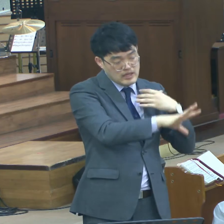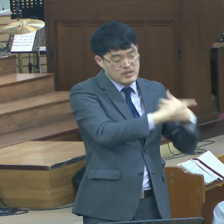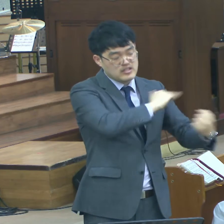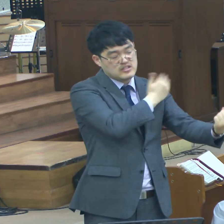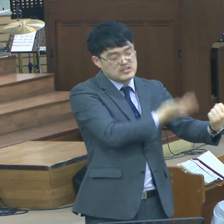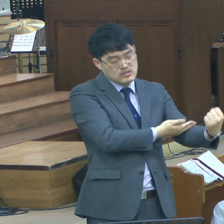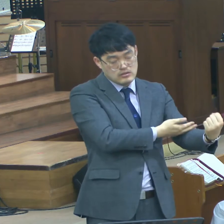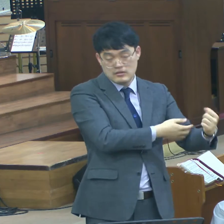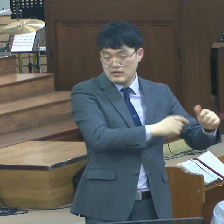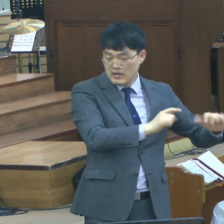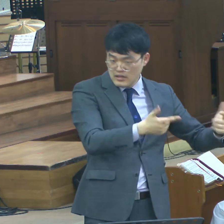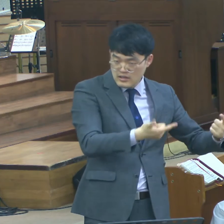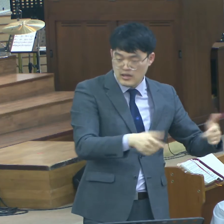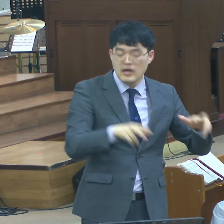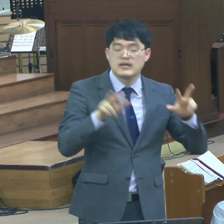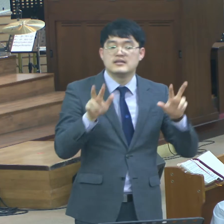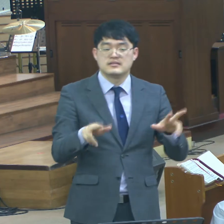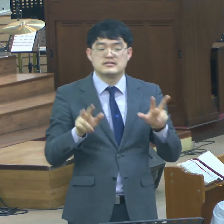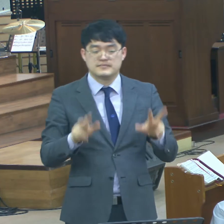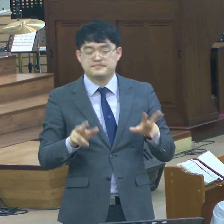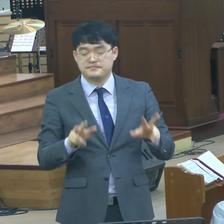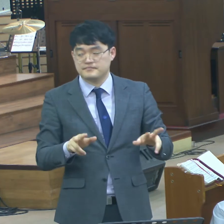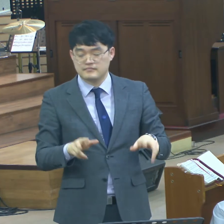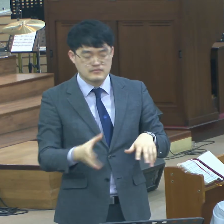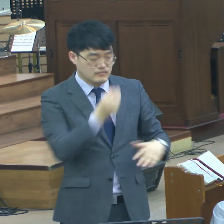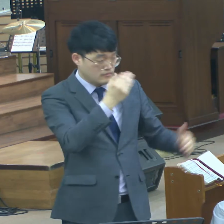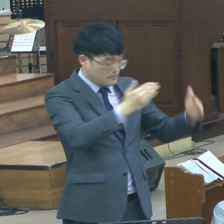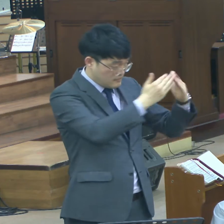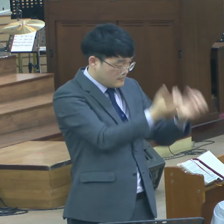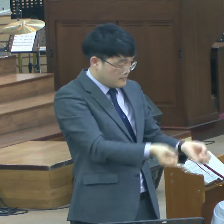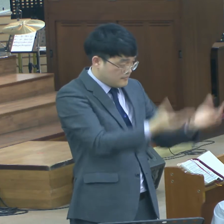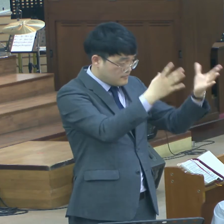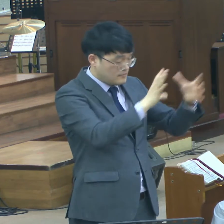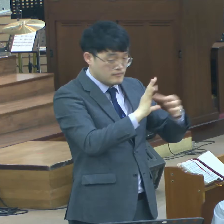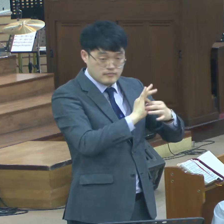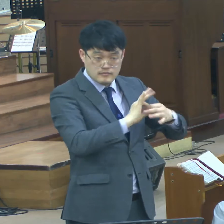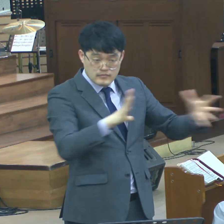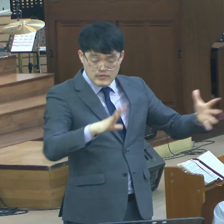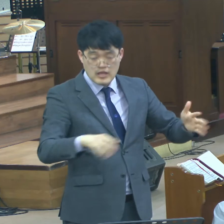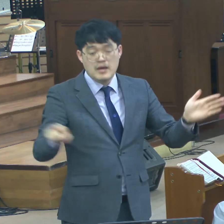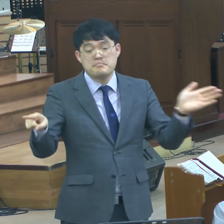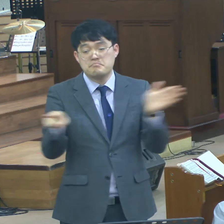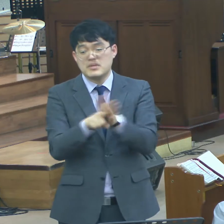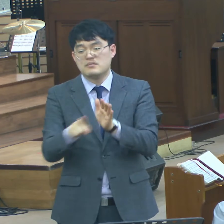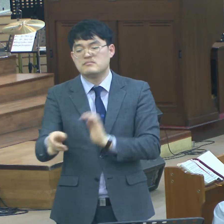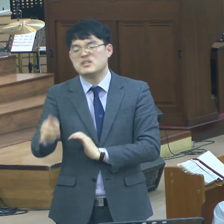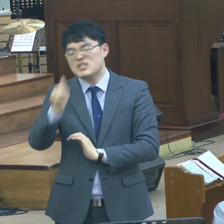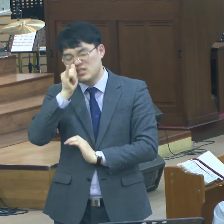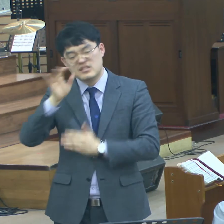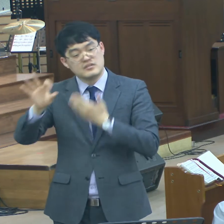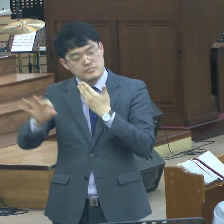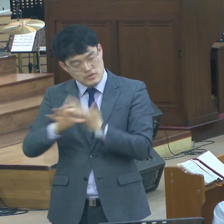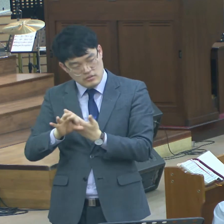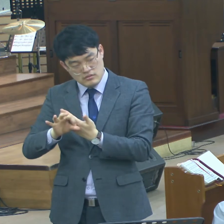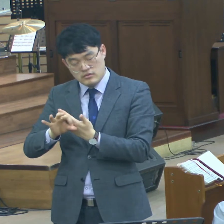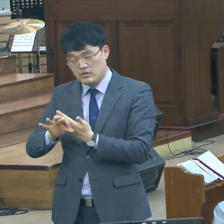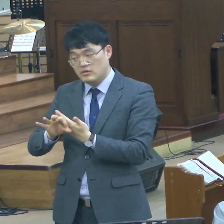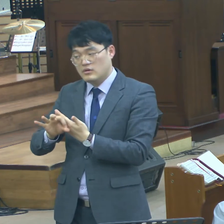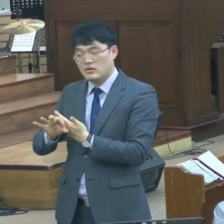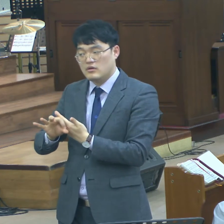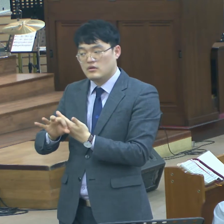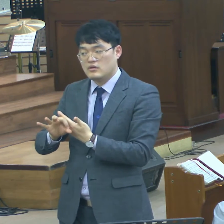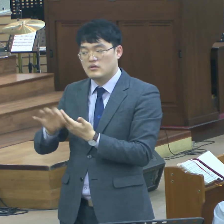그 일이 성전 제사와 관련이 없이 믿음이 있으면 들어주시는 세계가 열렸다고